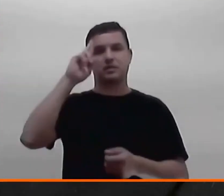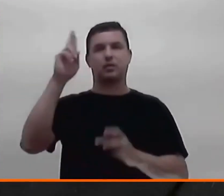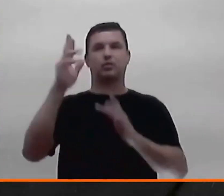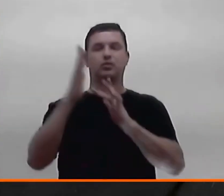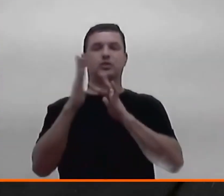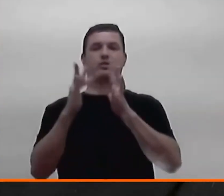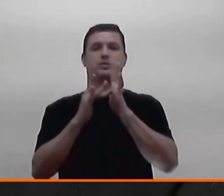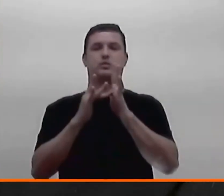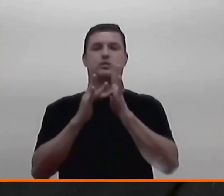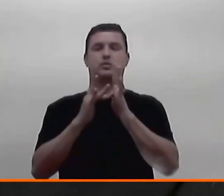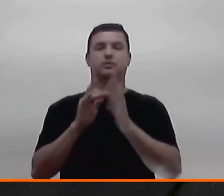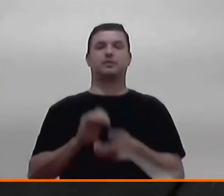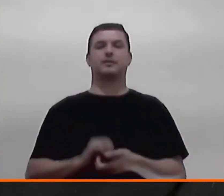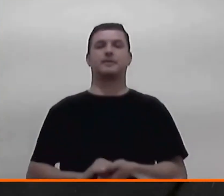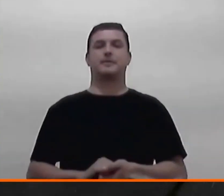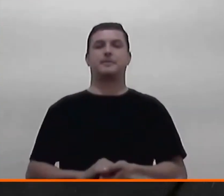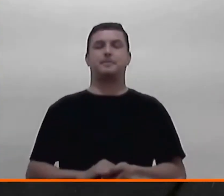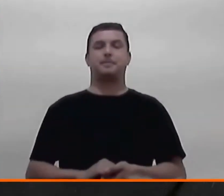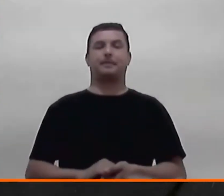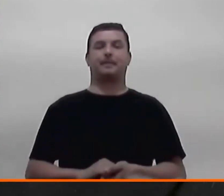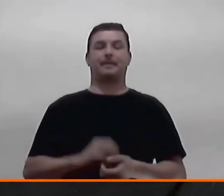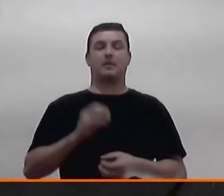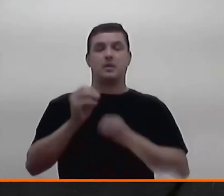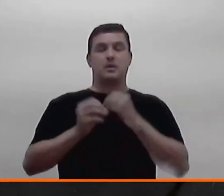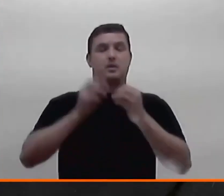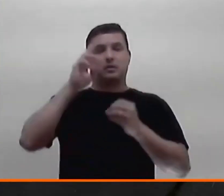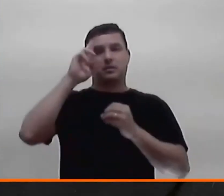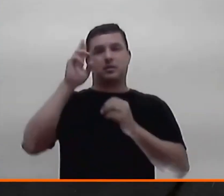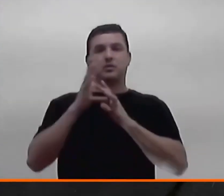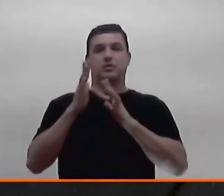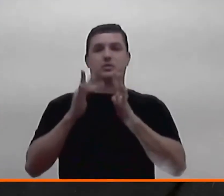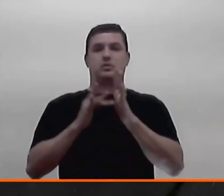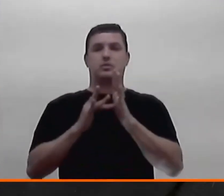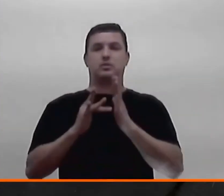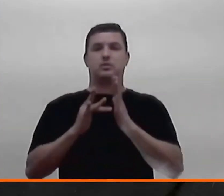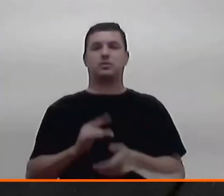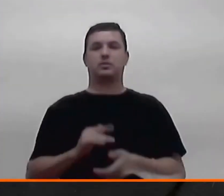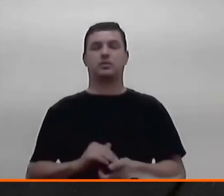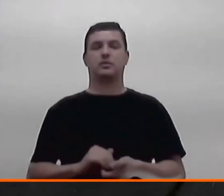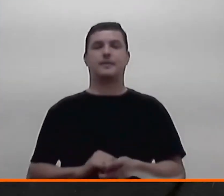Senhor Jesus. Vamos continuar.